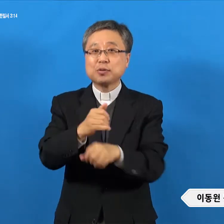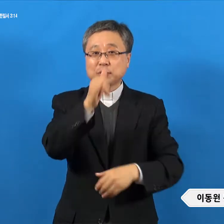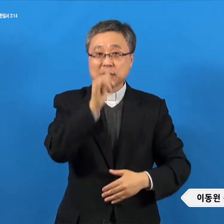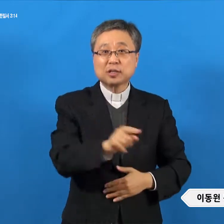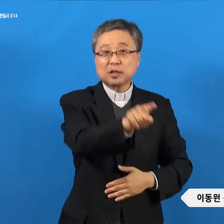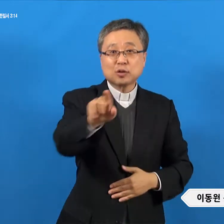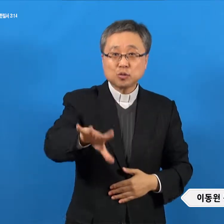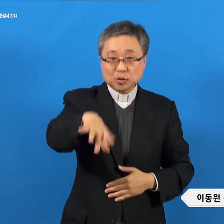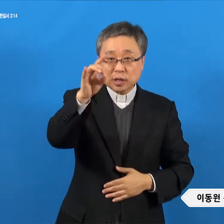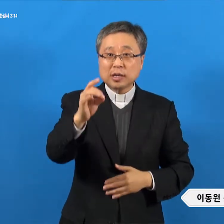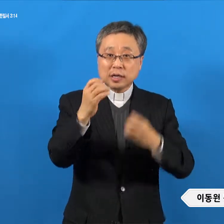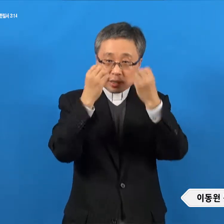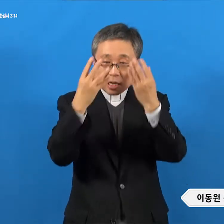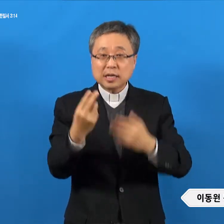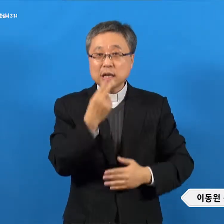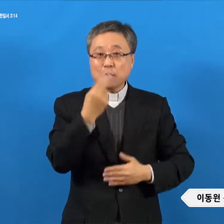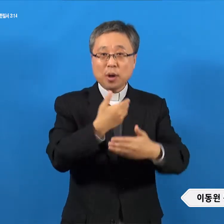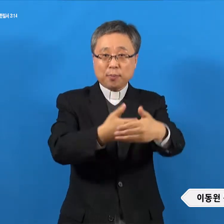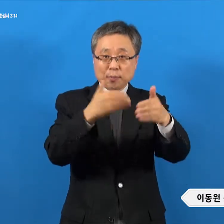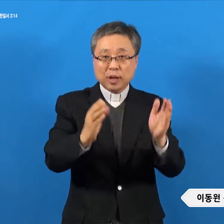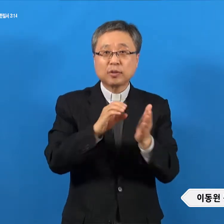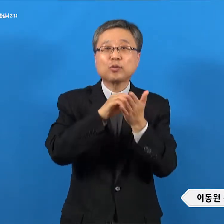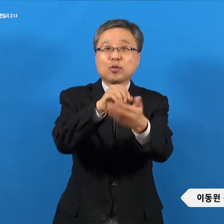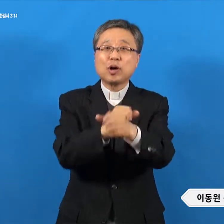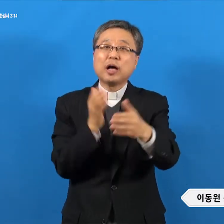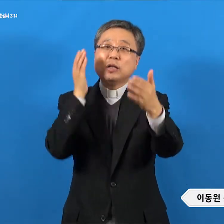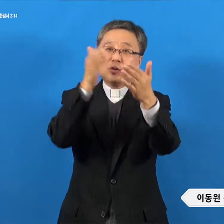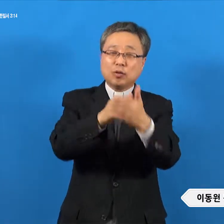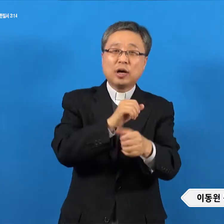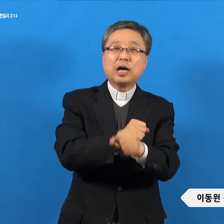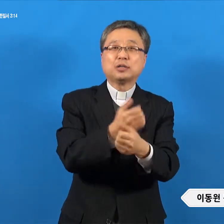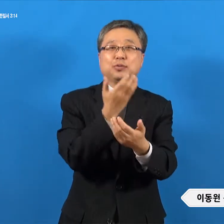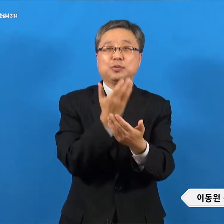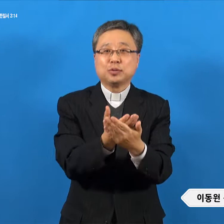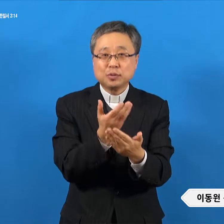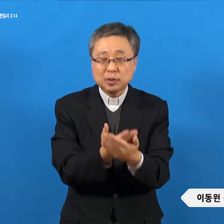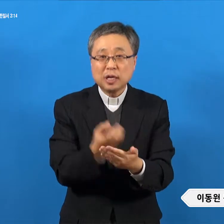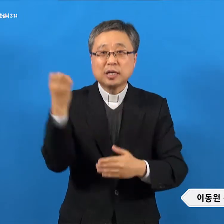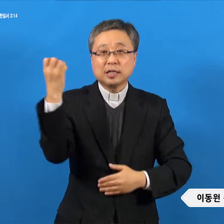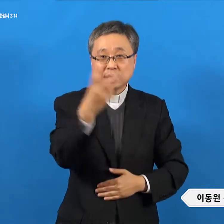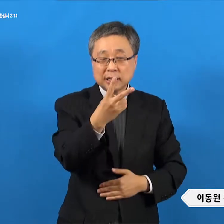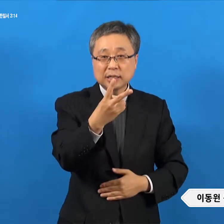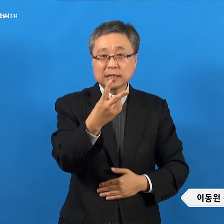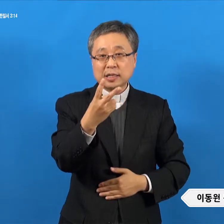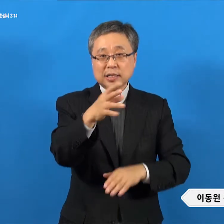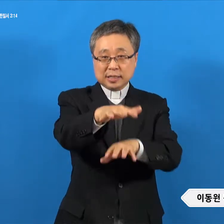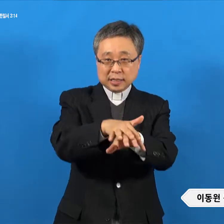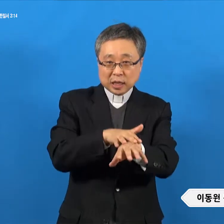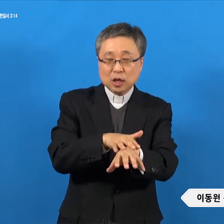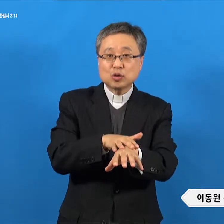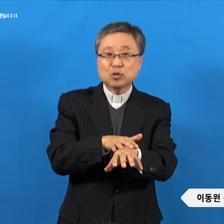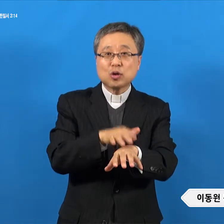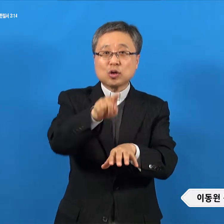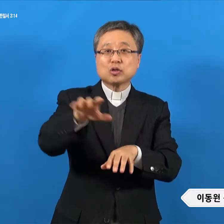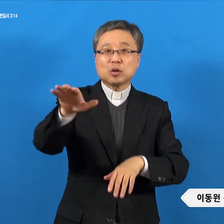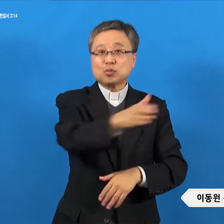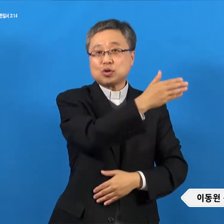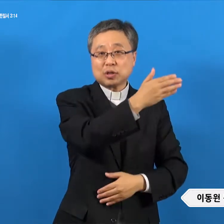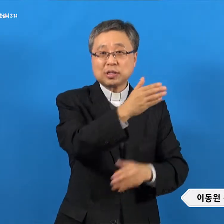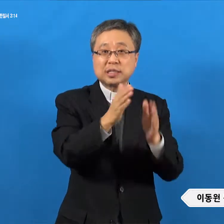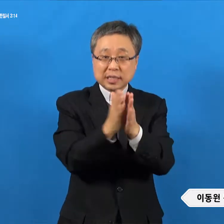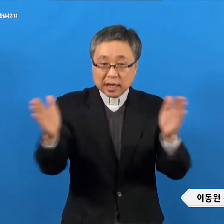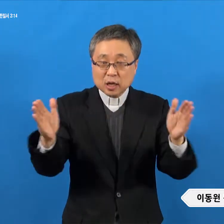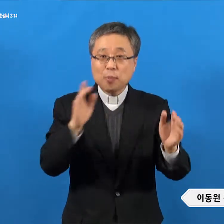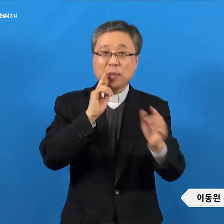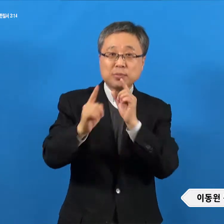우선 새생명반에 등록하도록 하십시오. 새생명반에. 그래서 체계적으로 거기서부터 시작해서